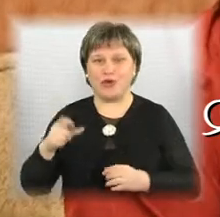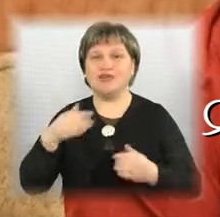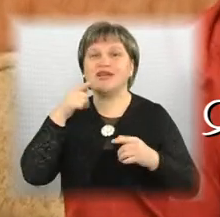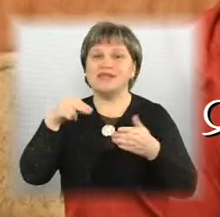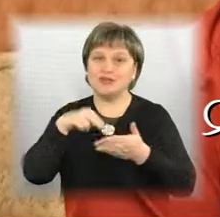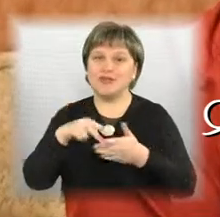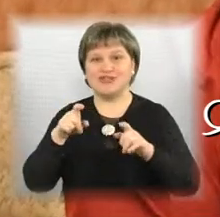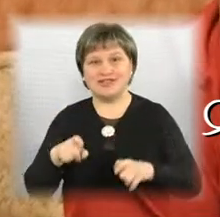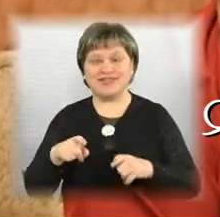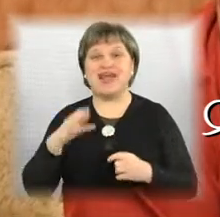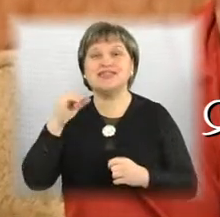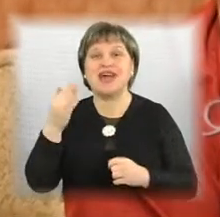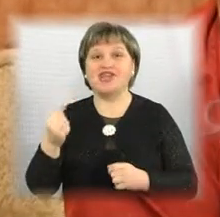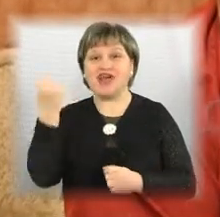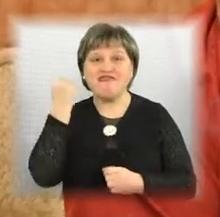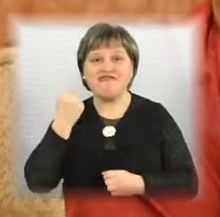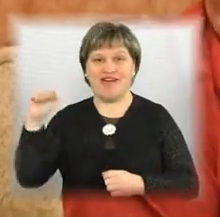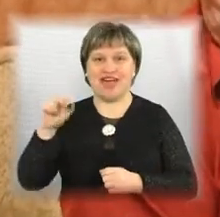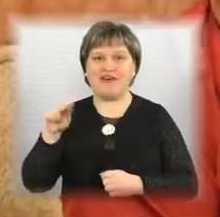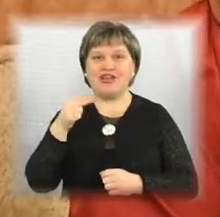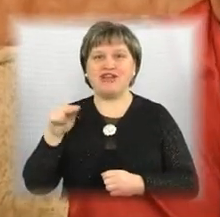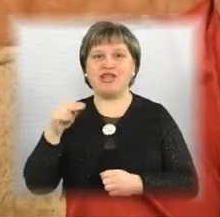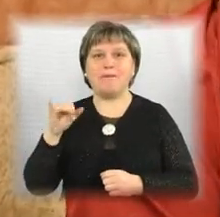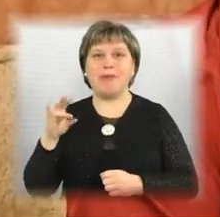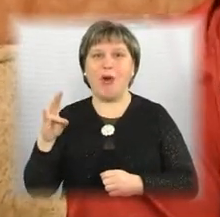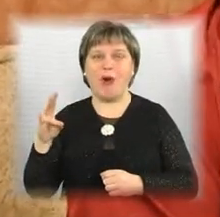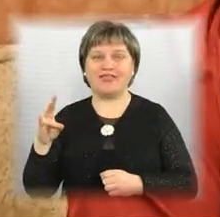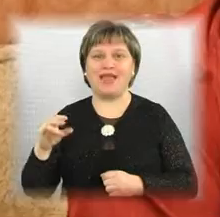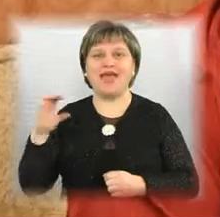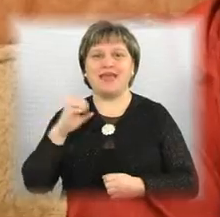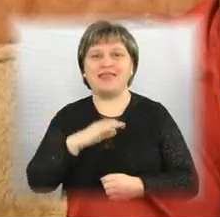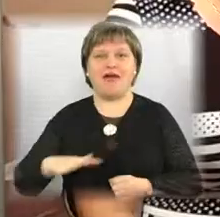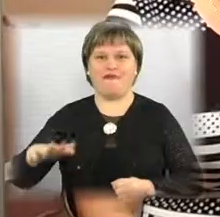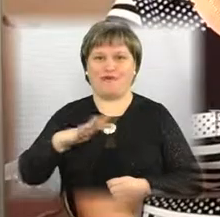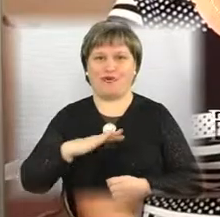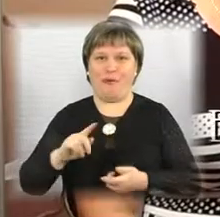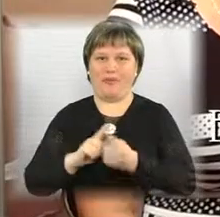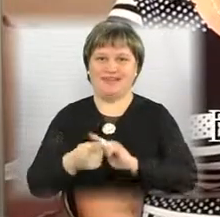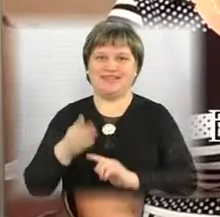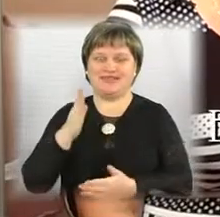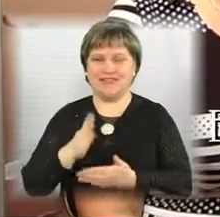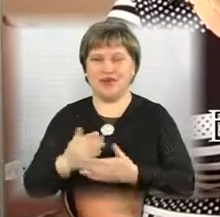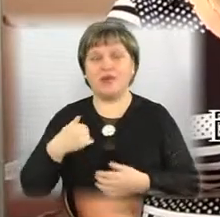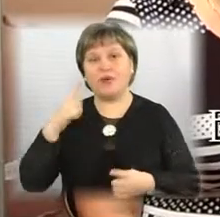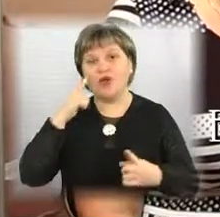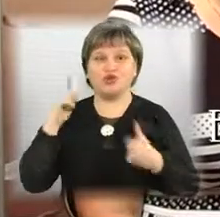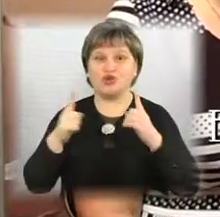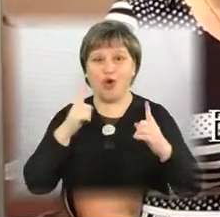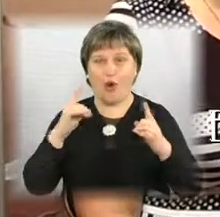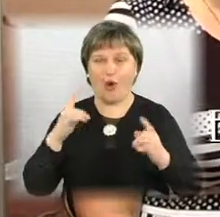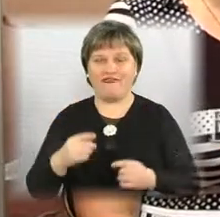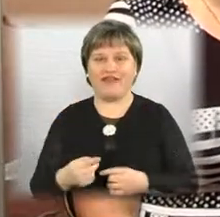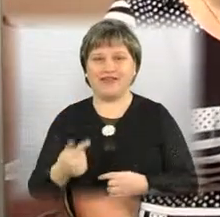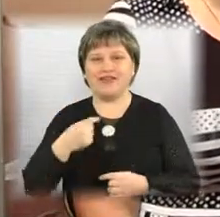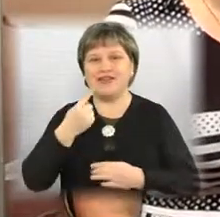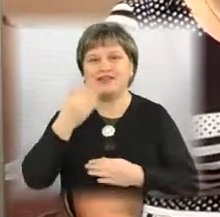виграв Саша, чемпіон Європи став. Ну, то була перша радість така. Ми були шоковані, то, що він